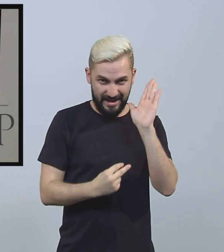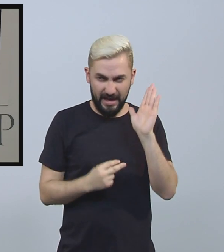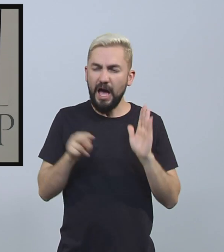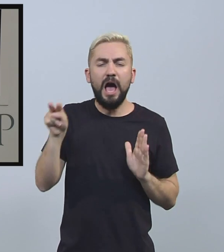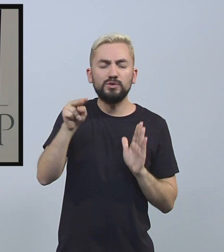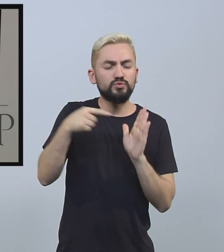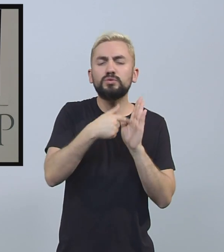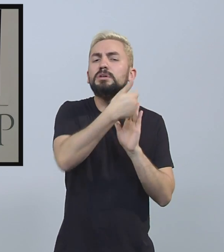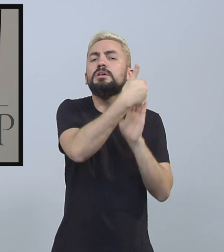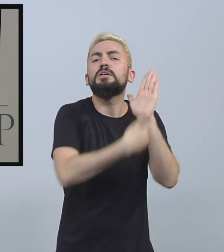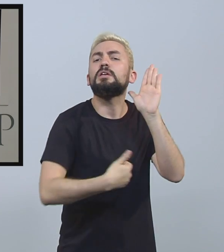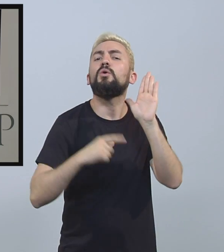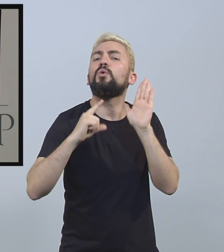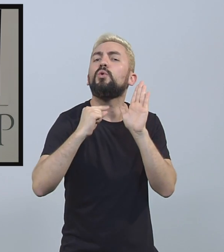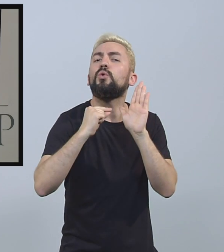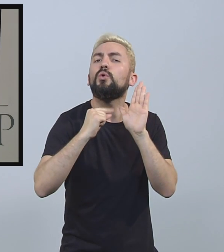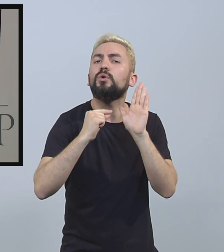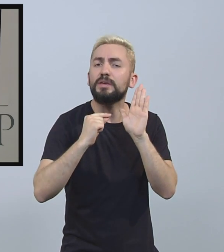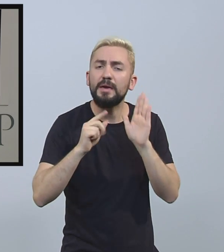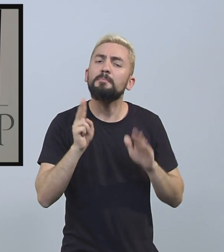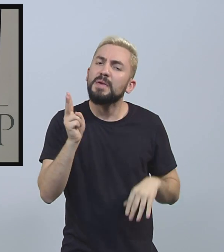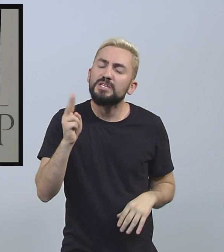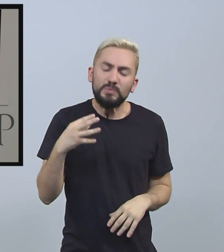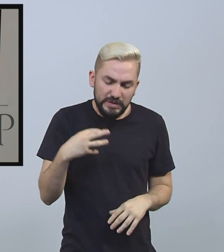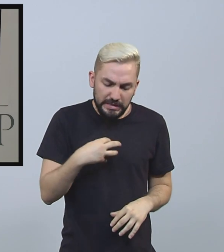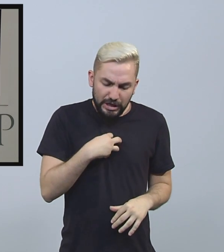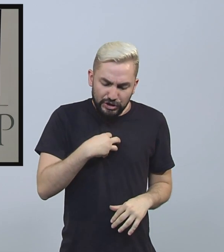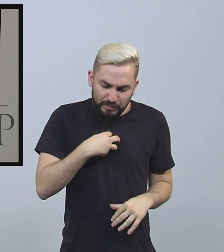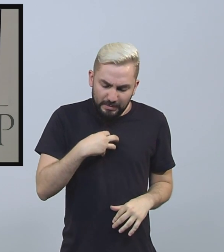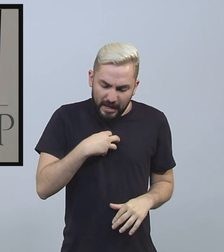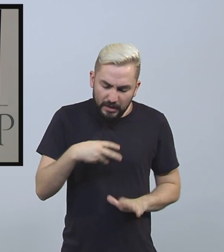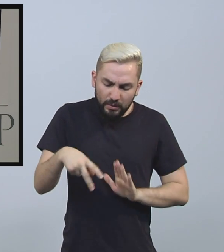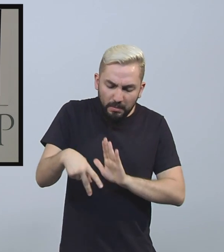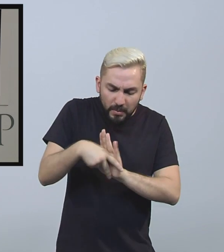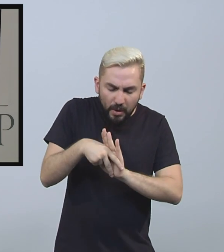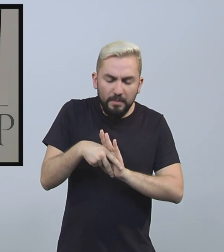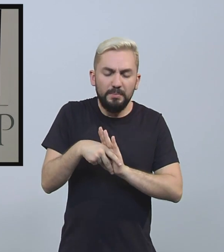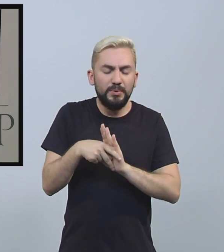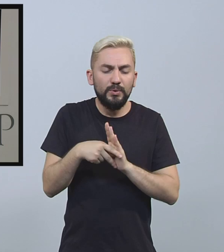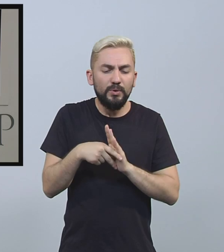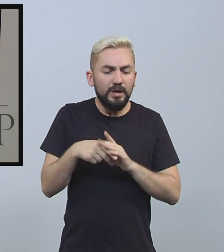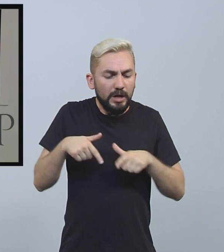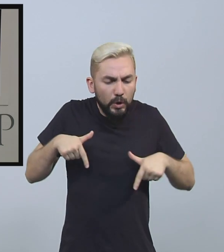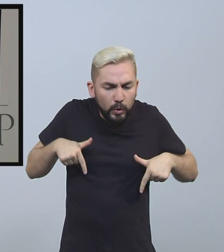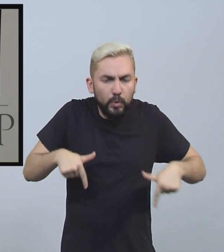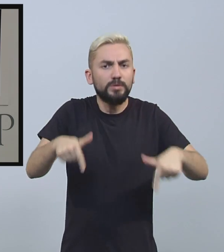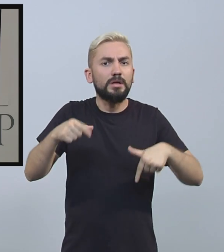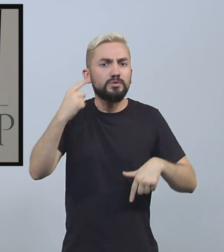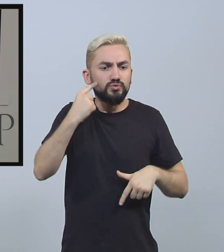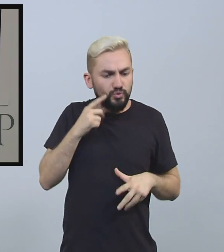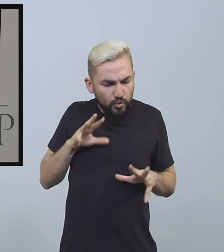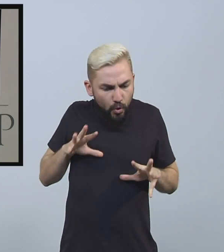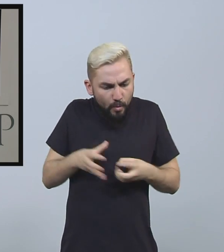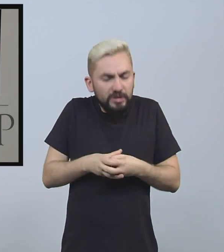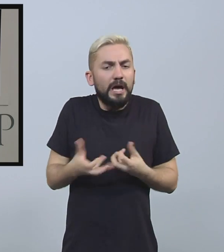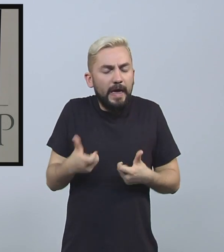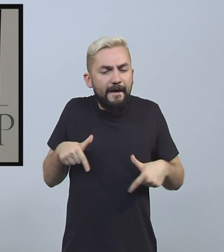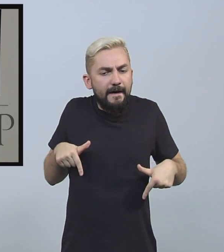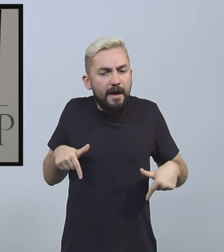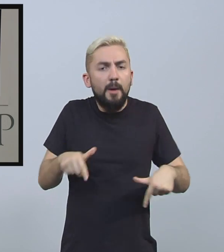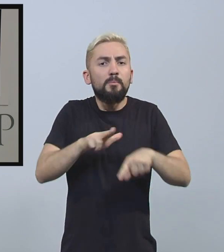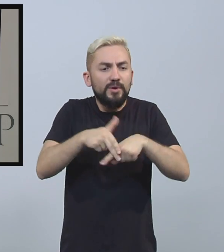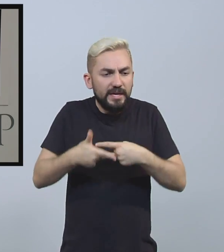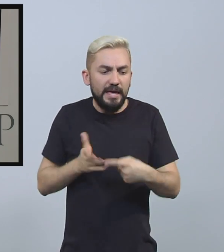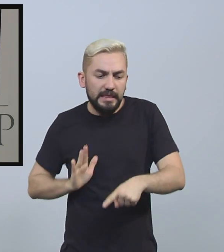que elas descrevem esse sentimento, a luta da comunidade surda em